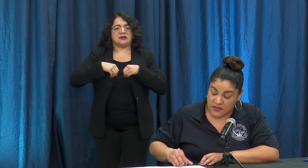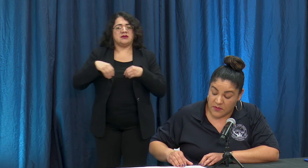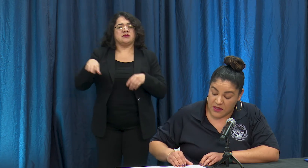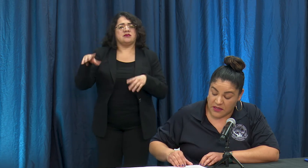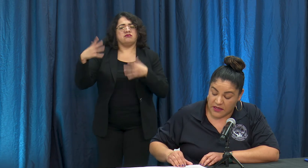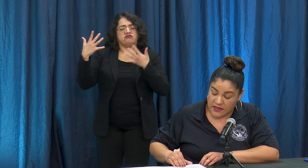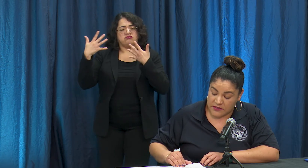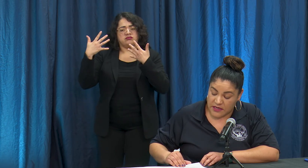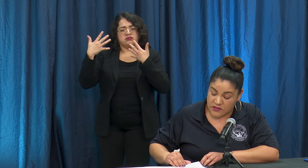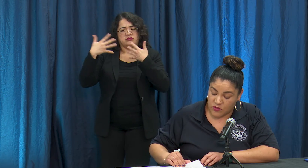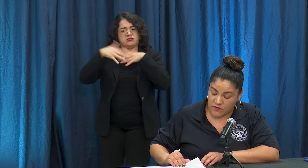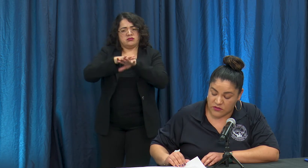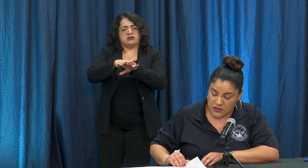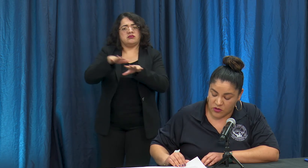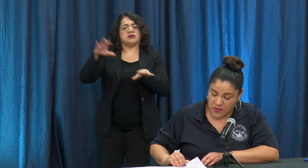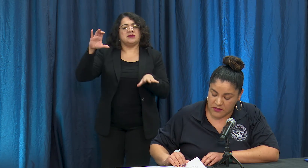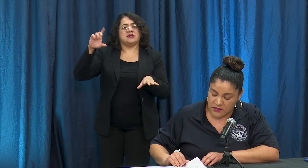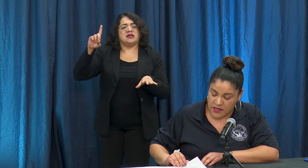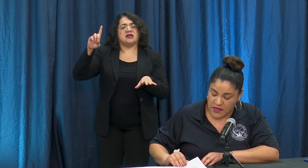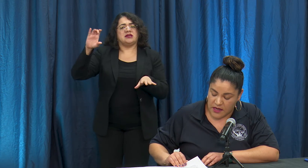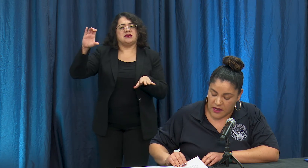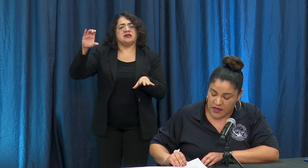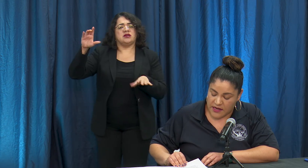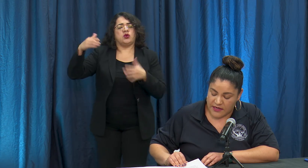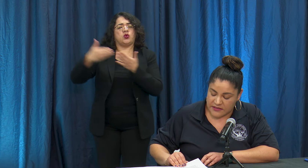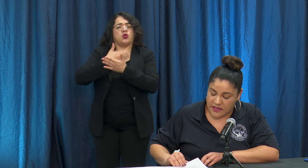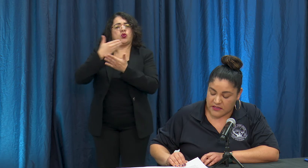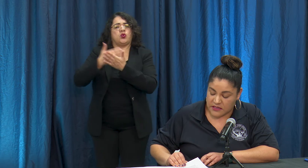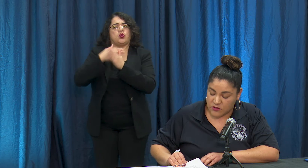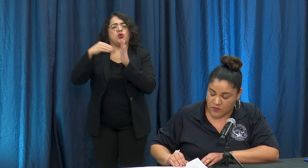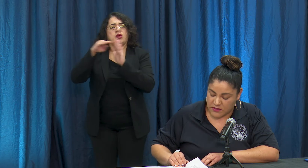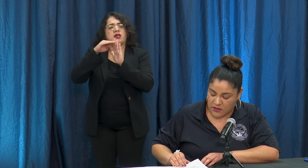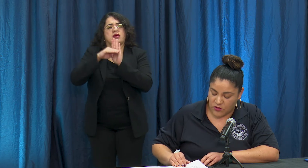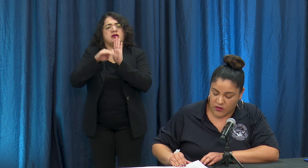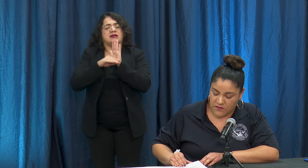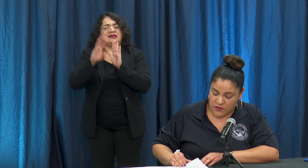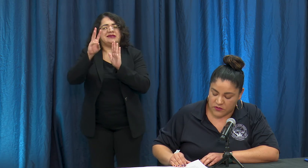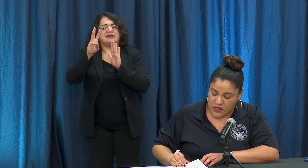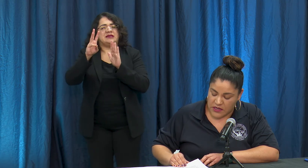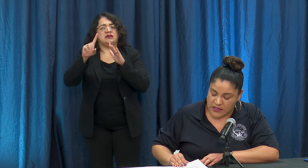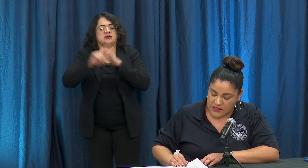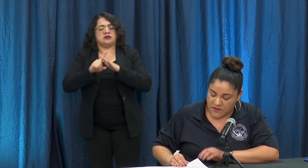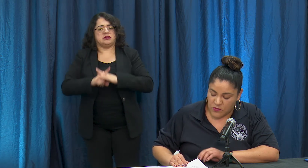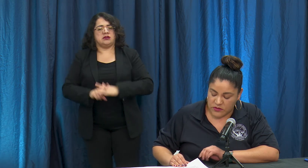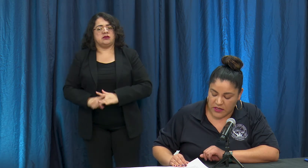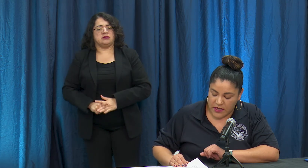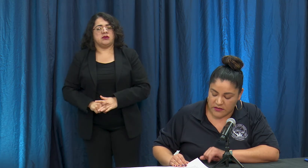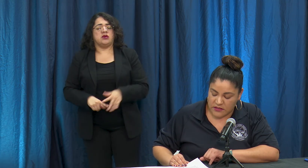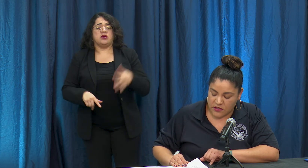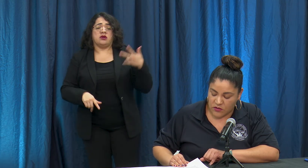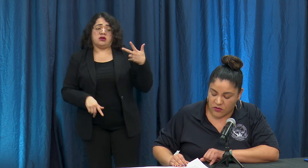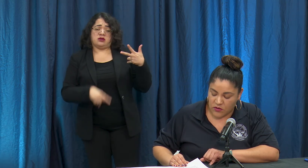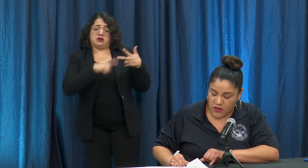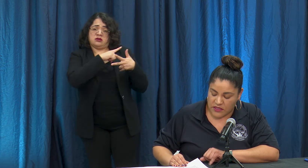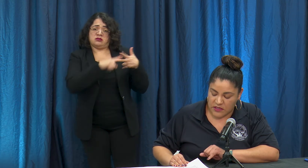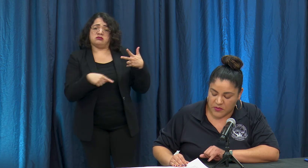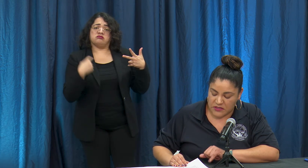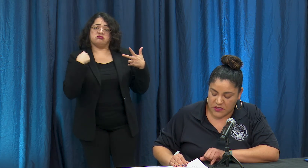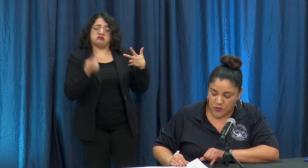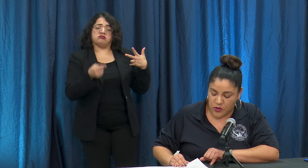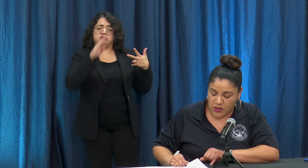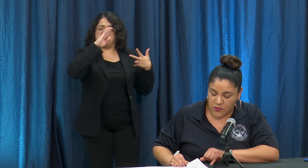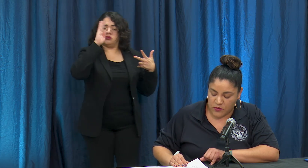agregó recientemente que hay 6 nuevos síntomas a la lista de síntomas del coronavirus. Ya sabemos que han sido,